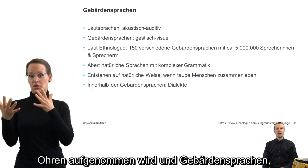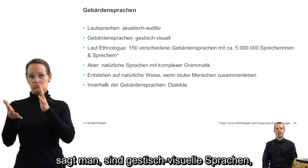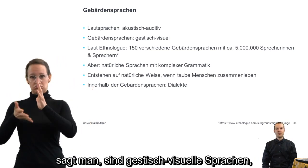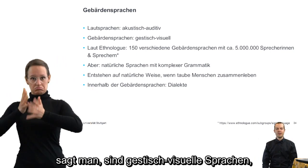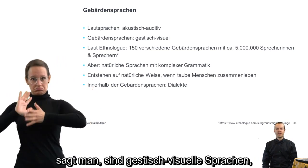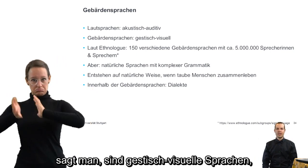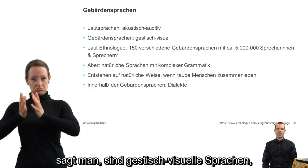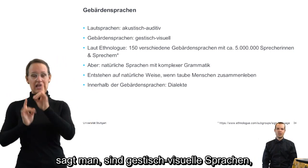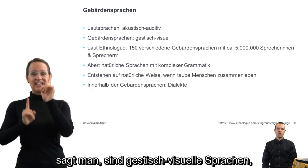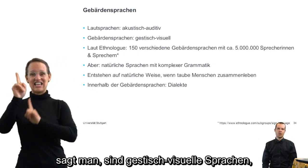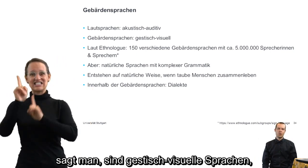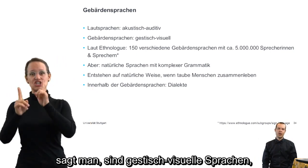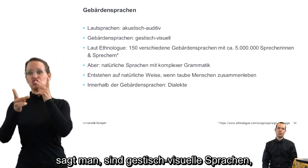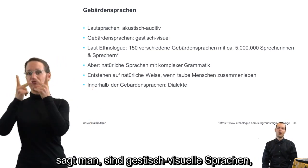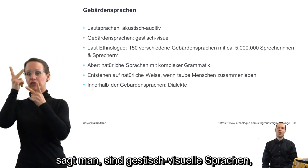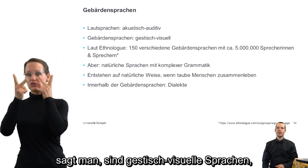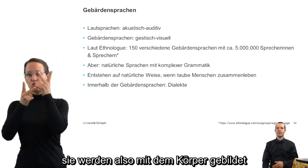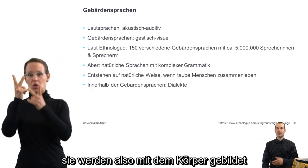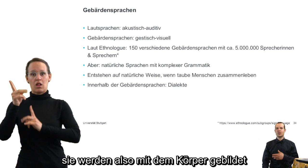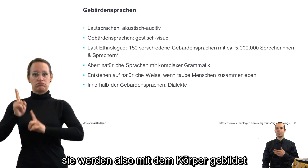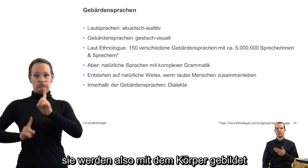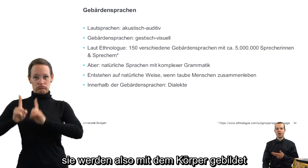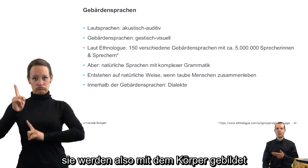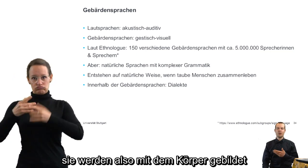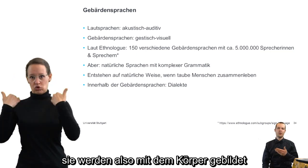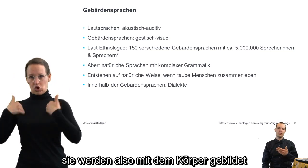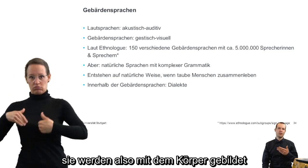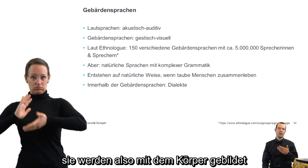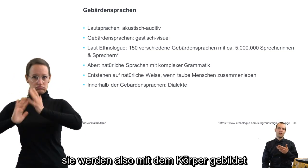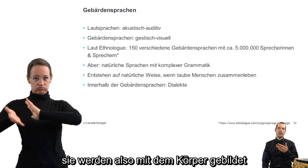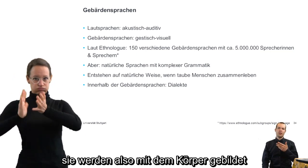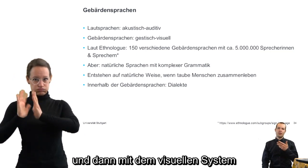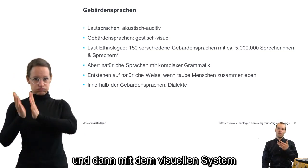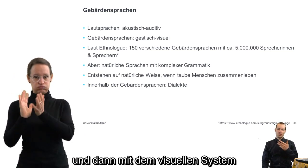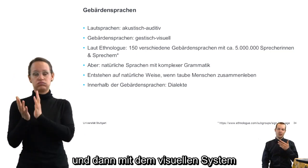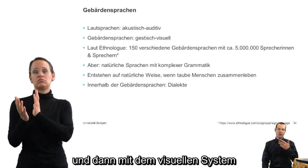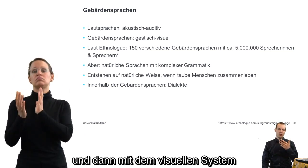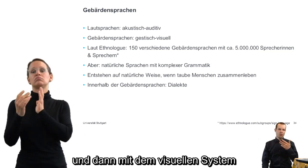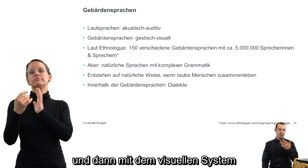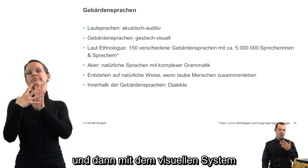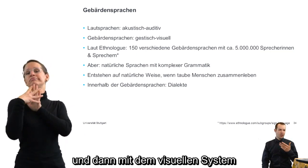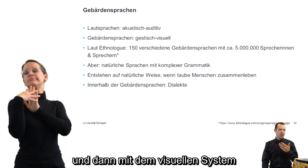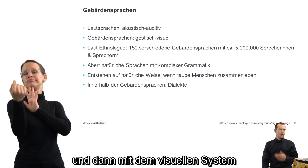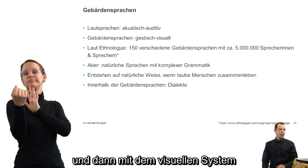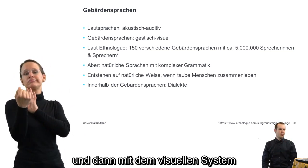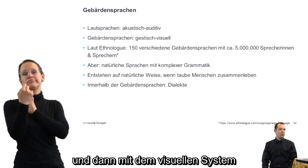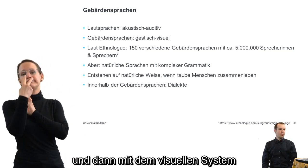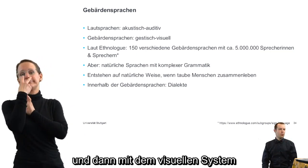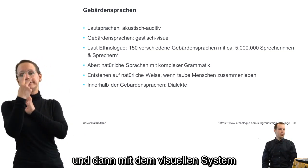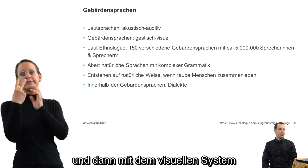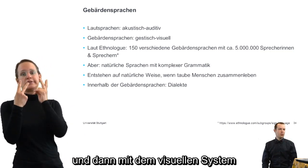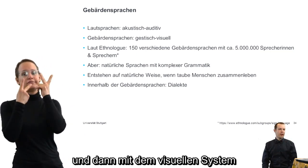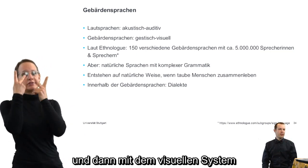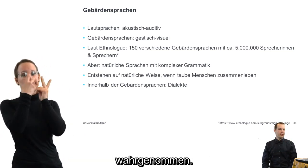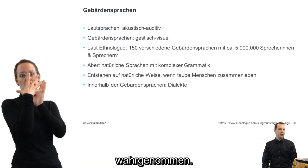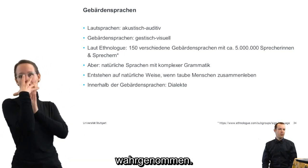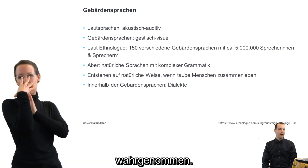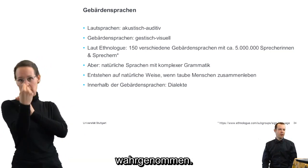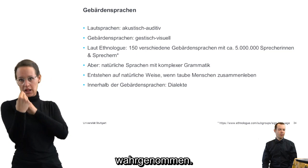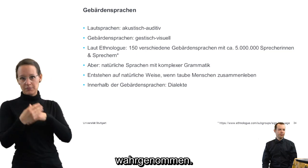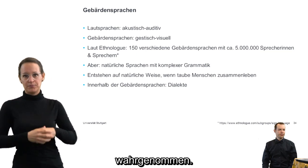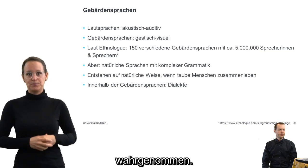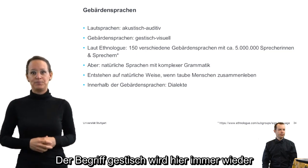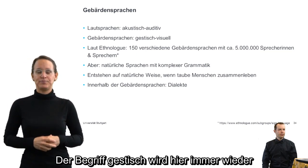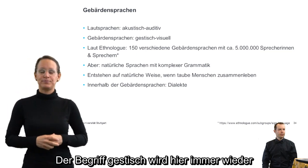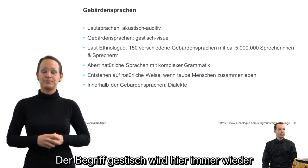Gebärdensprachen, sagt man, sind gestisch-visuelle Sprachen, die werden also mit dem Körper gebildet und dann wird das visuelle System